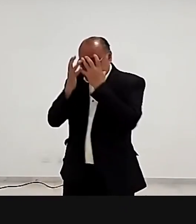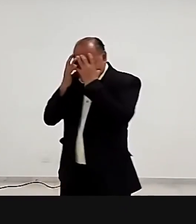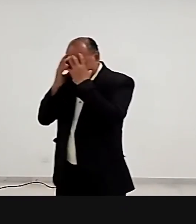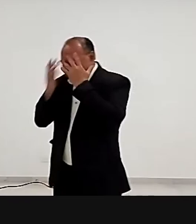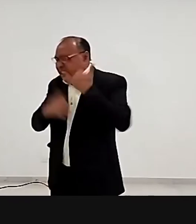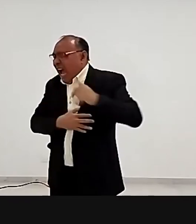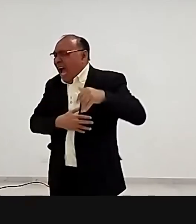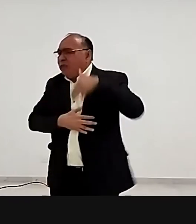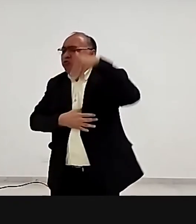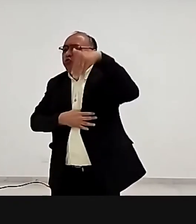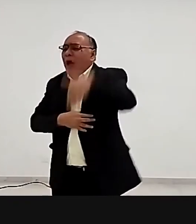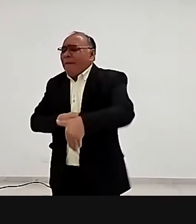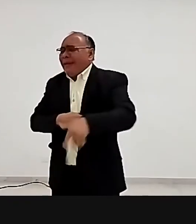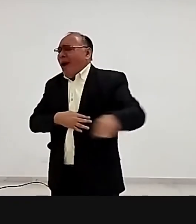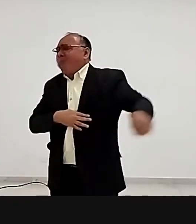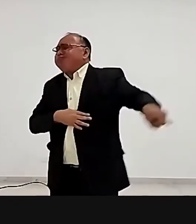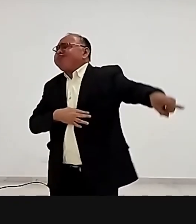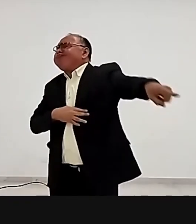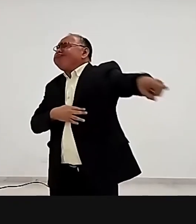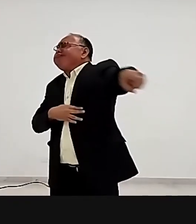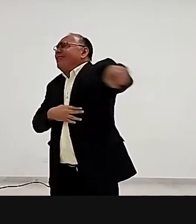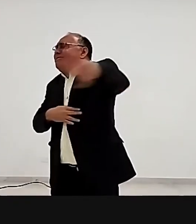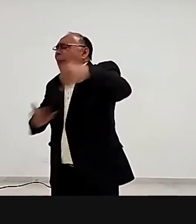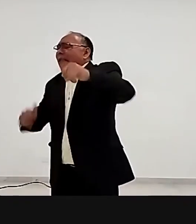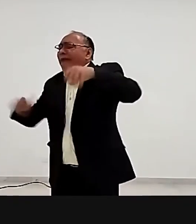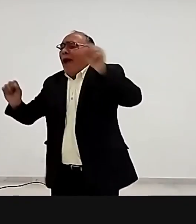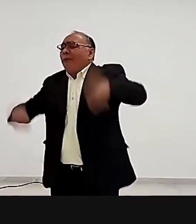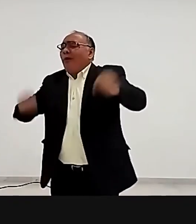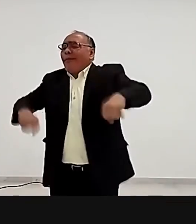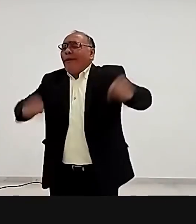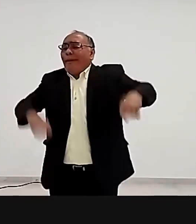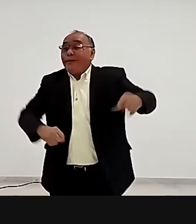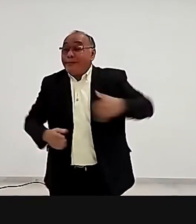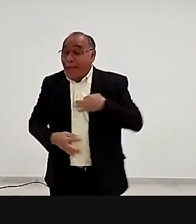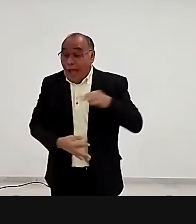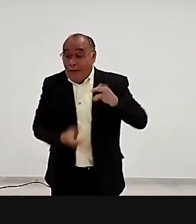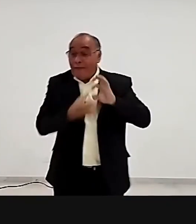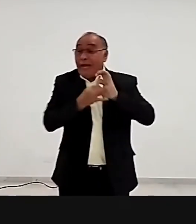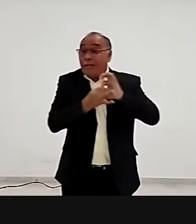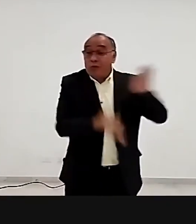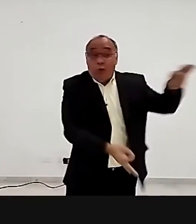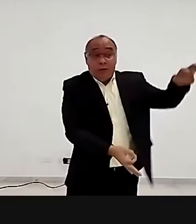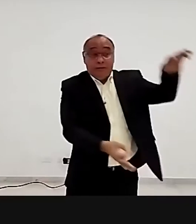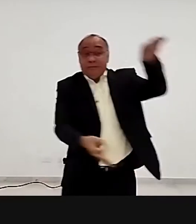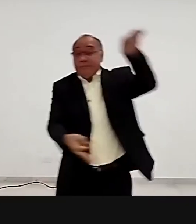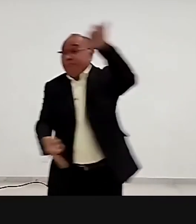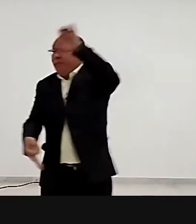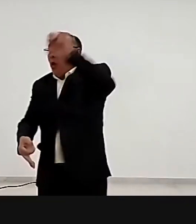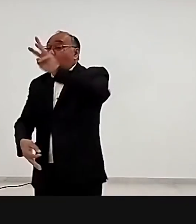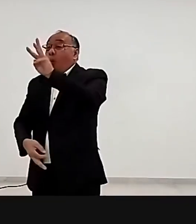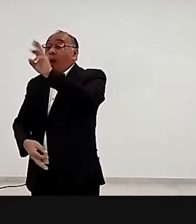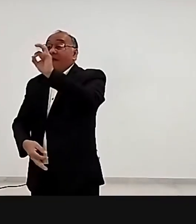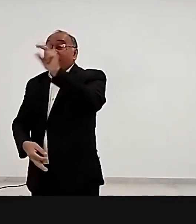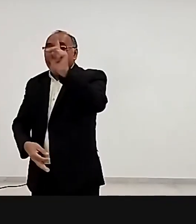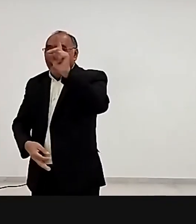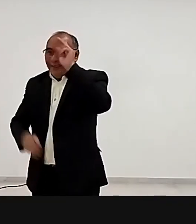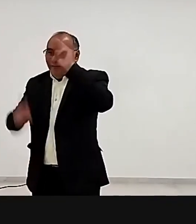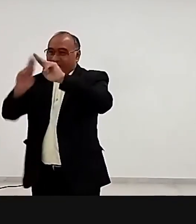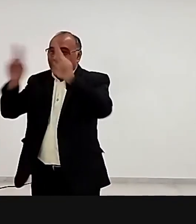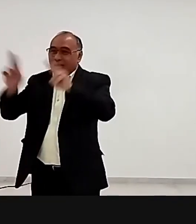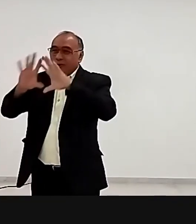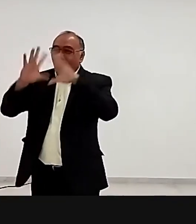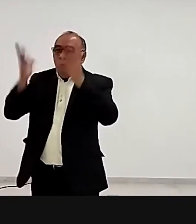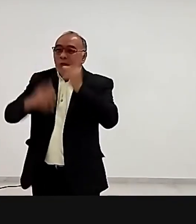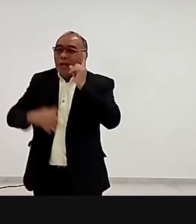que eso nos daba vergüenza de que colombia estuviera en esa posición en la que no seguridad es la resolución